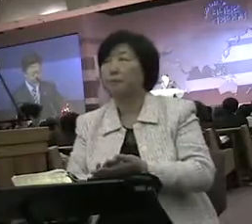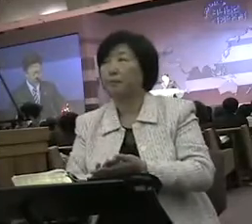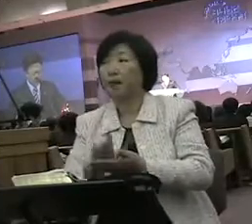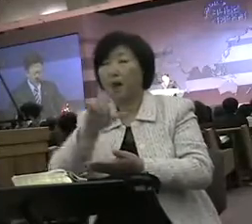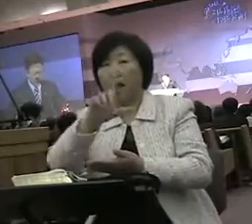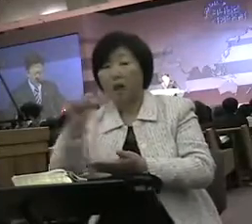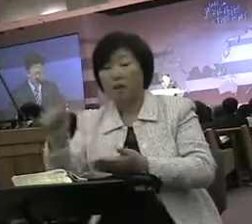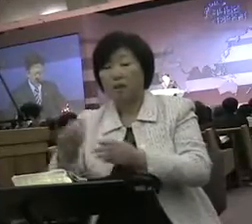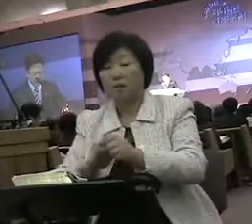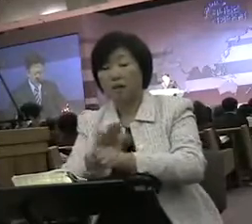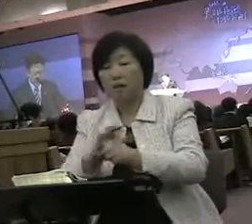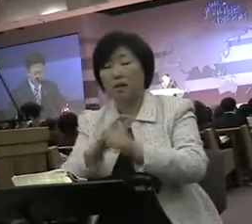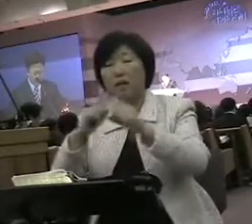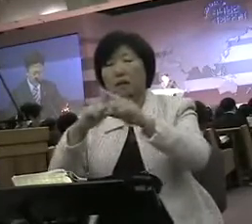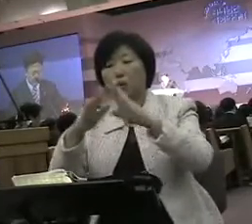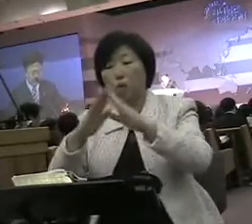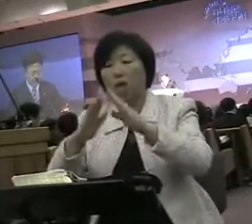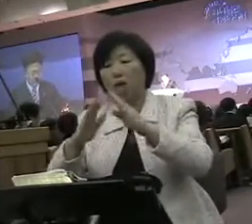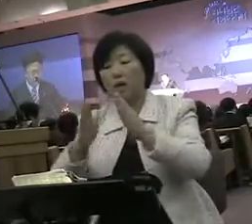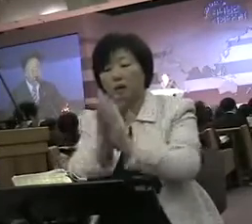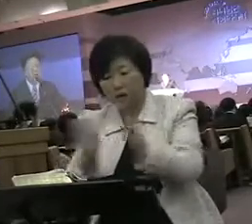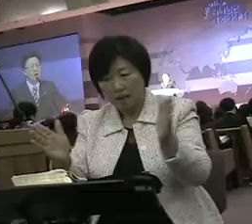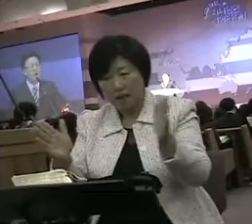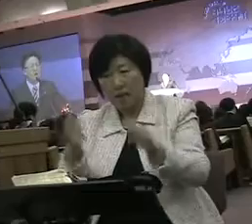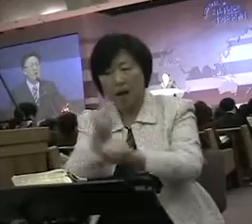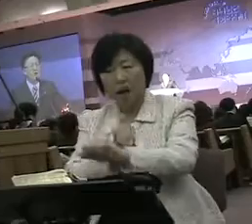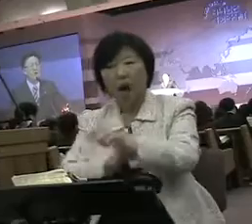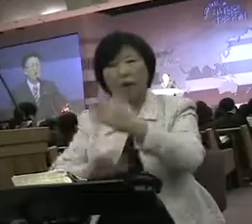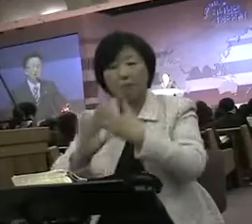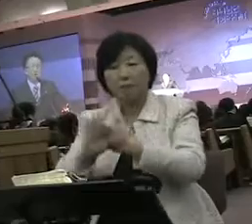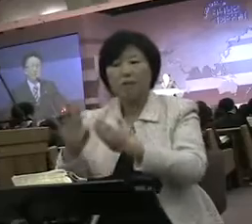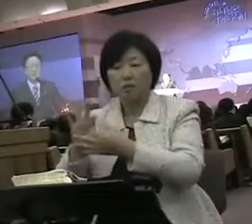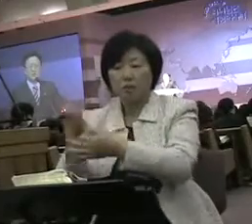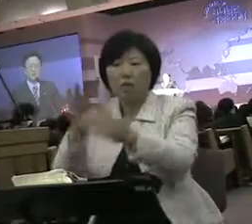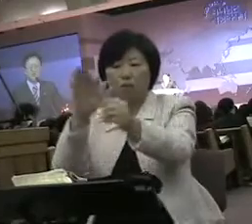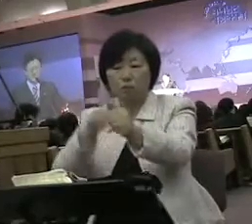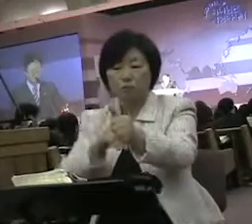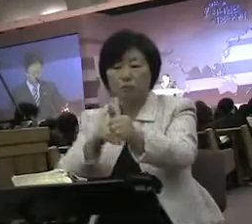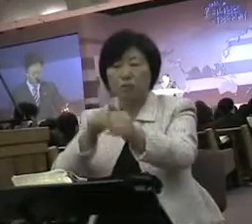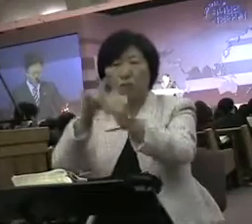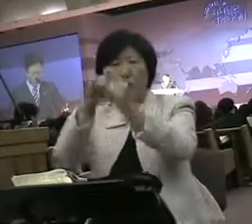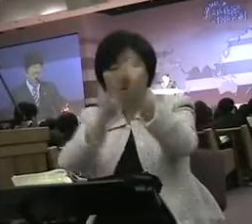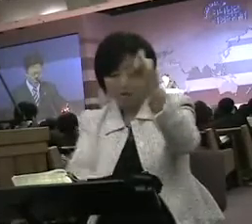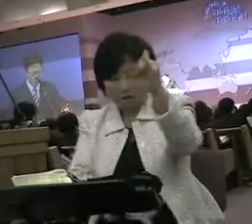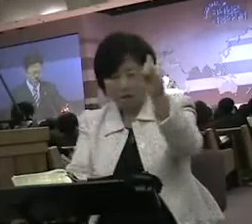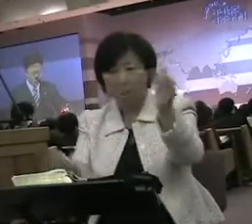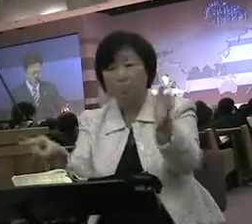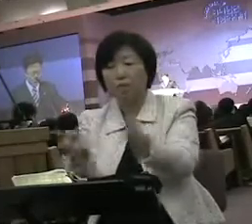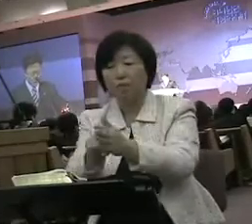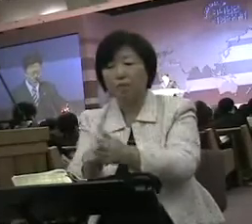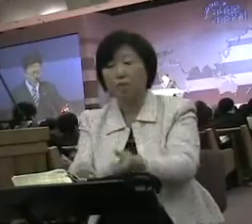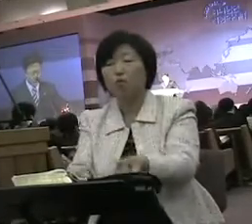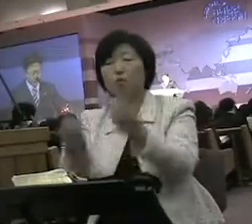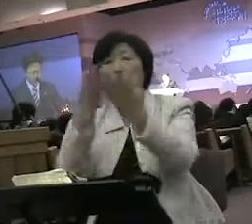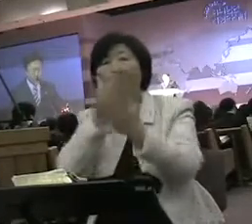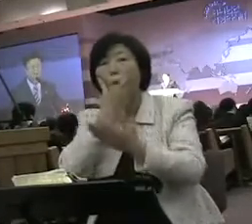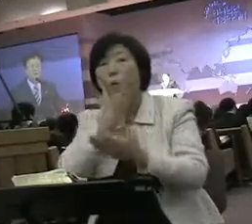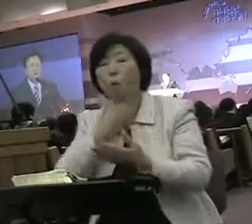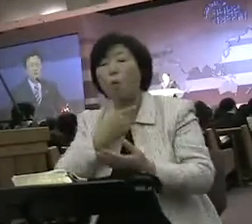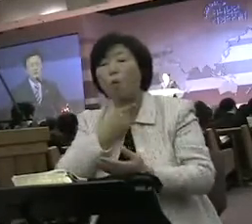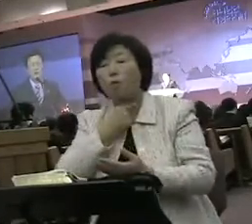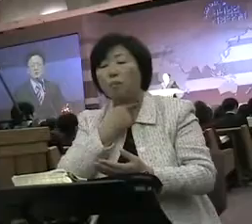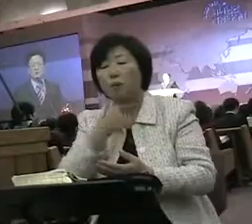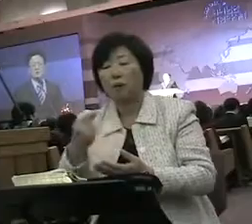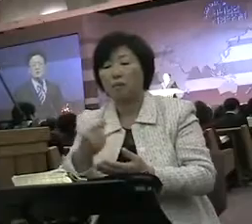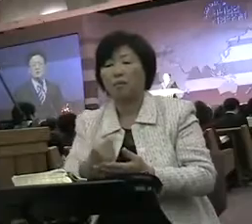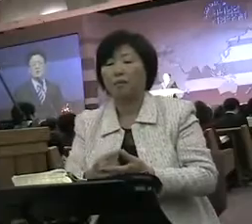저는 LA 사랑의 교회를 개척하면서 이 부르심과 약속, 믿음과 축복을 바랍니다.